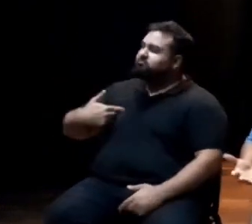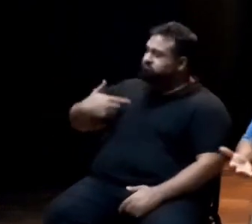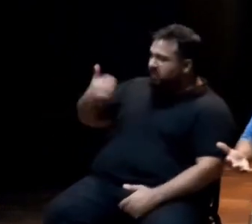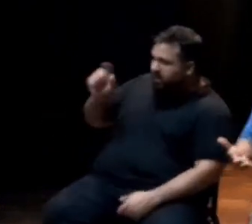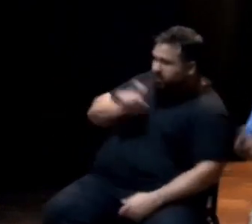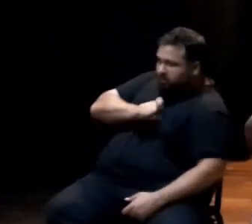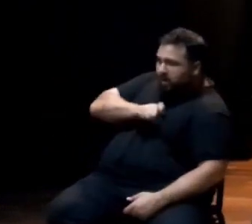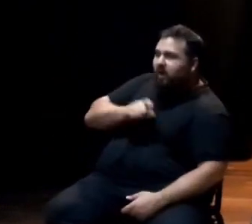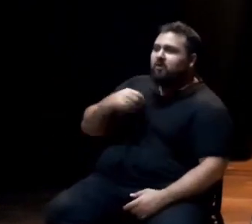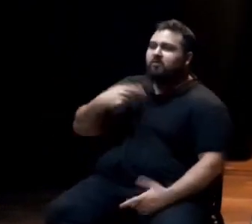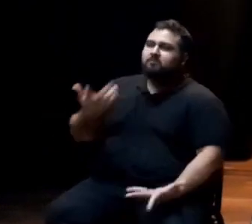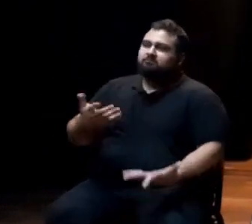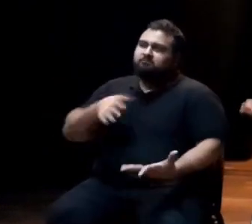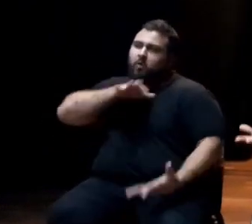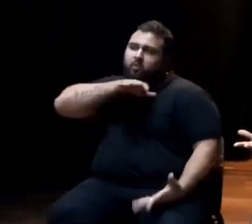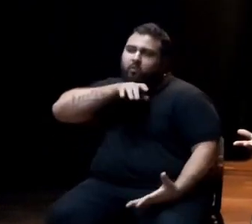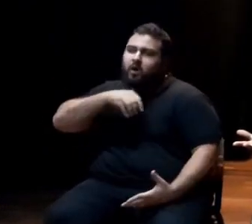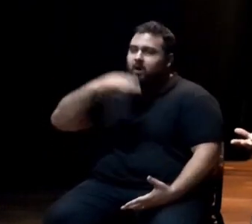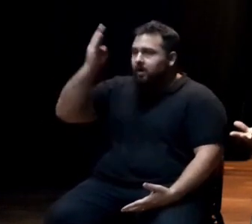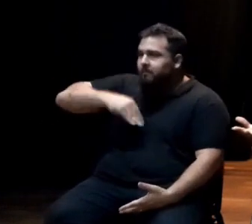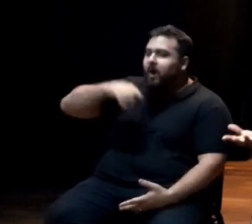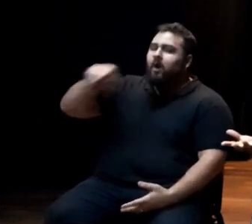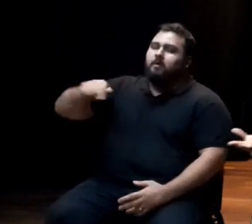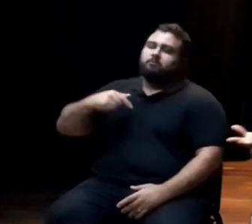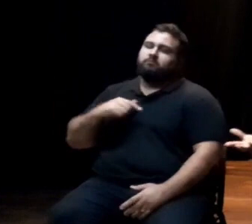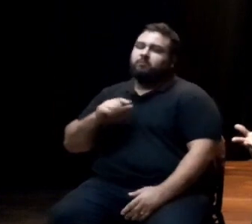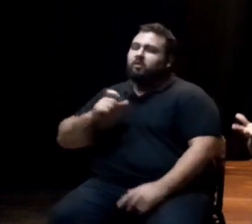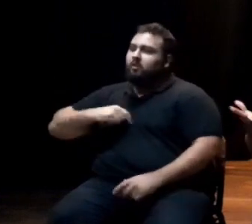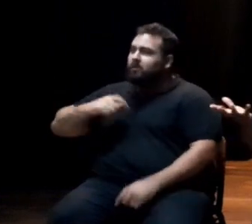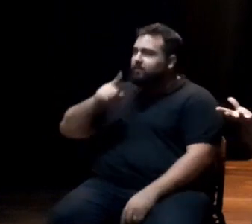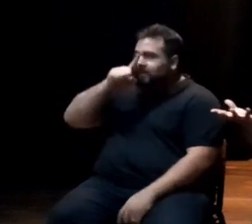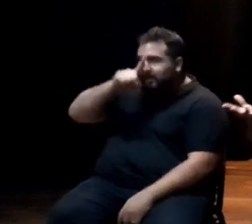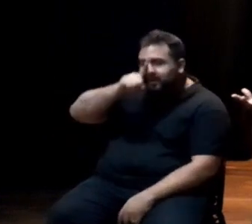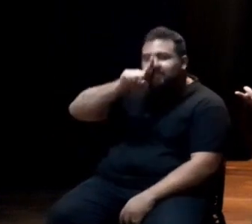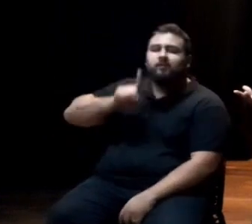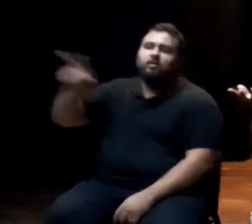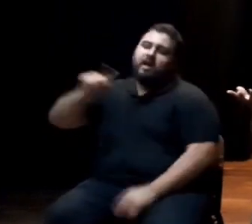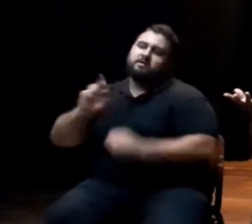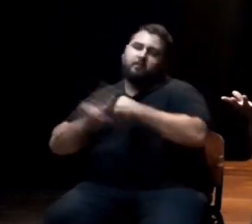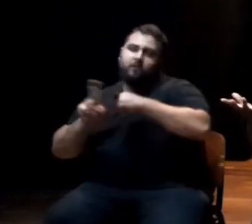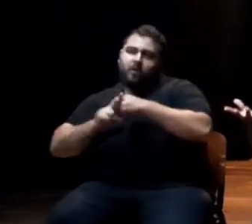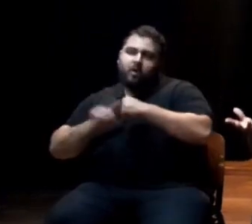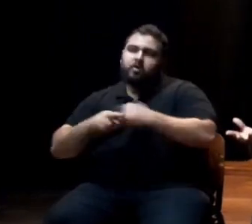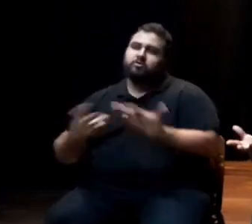vai entender. Que Bel? O que é isso? Não, porra. Sabe?